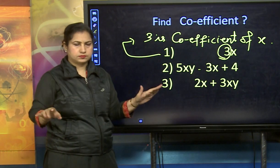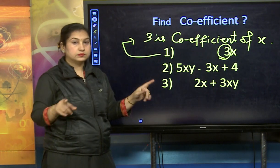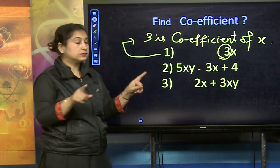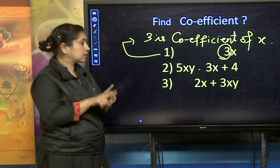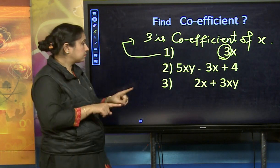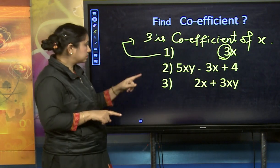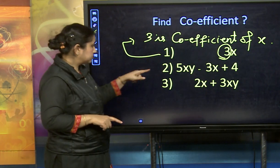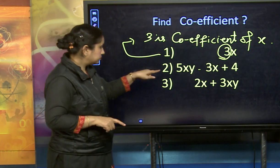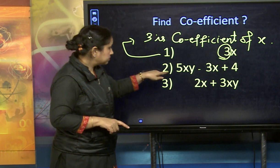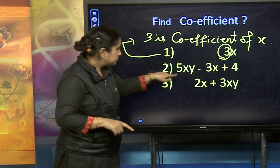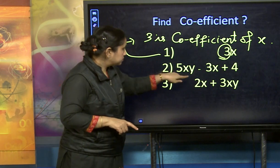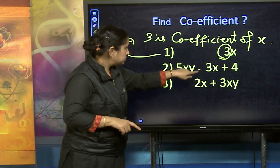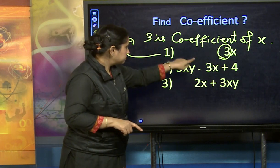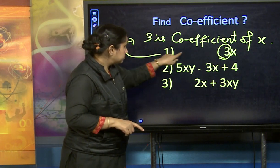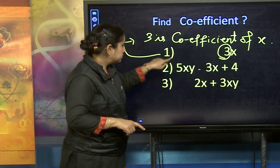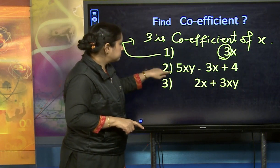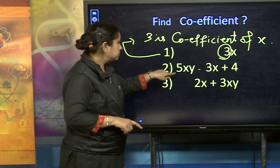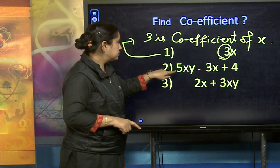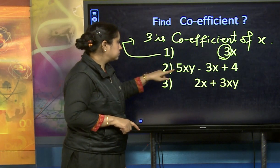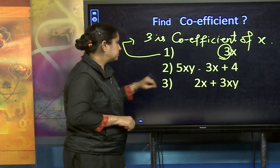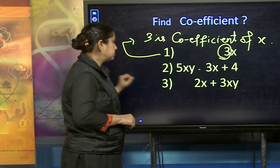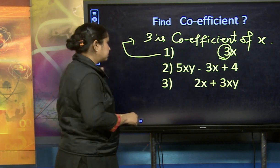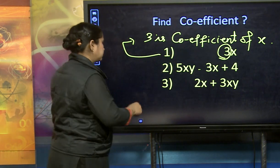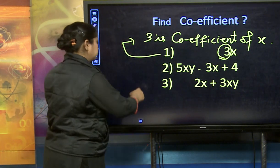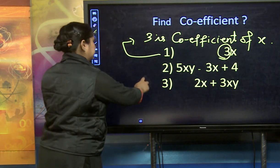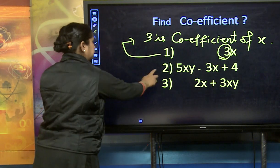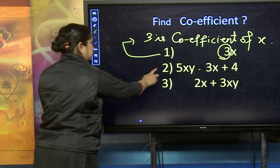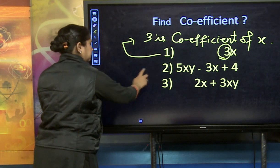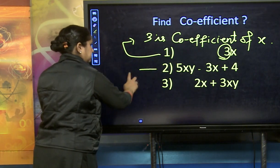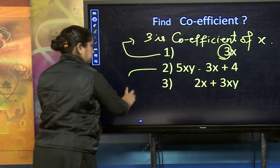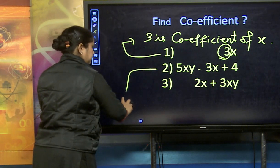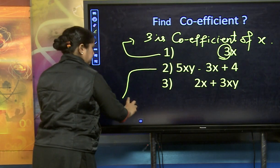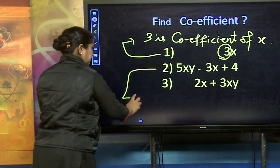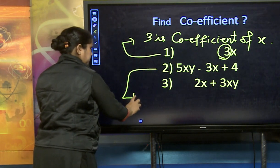है उसी तरह से लुट 5x रॉय दो